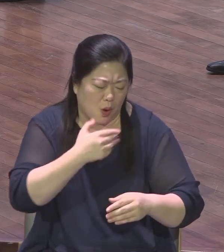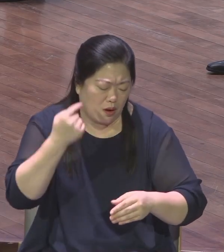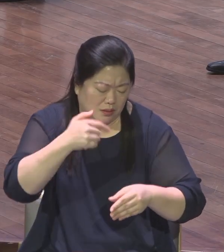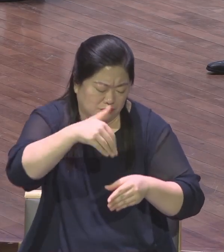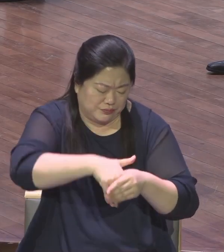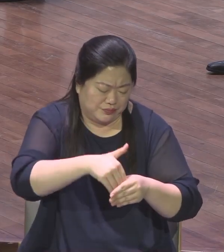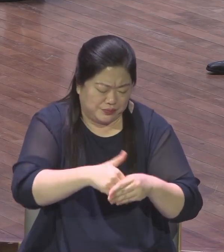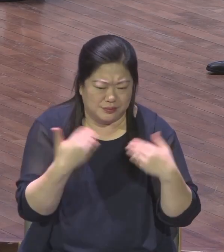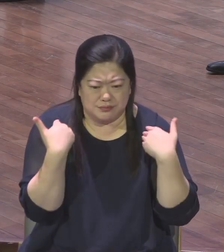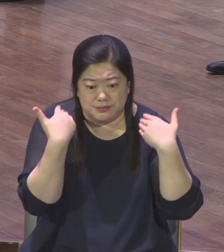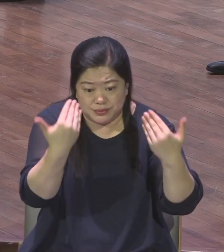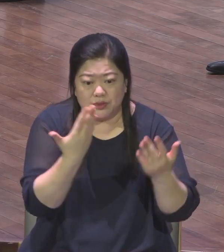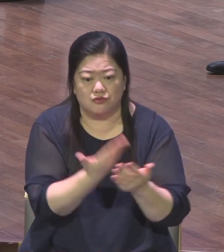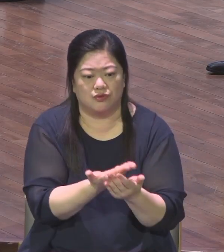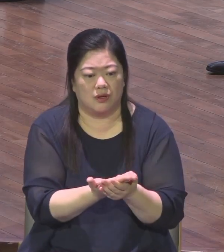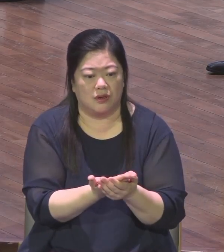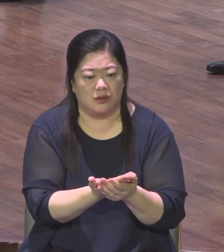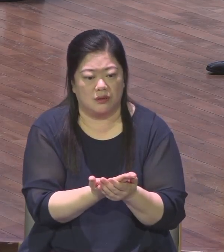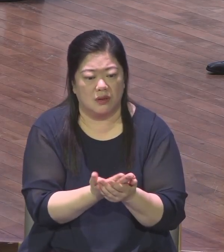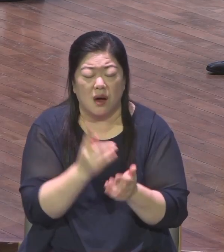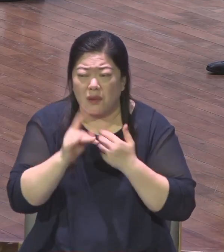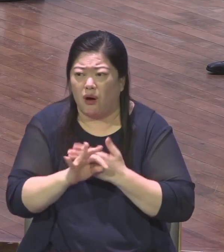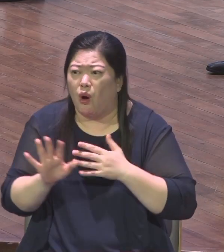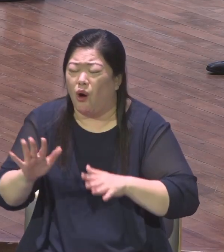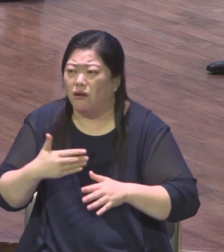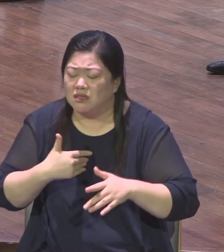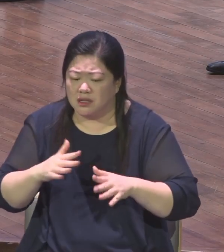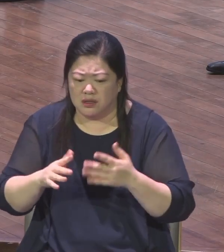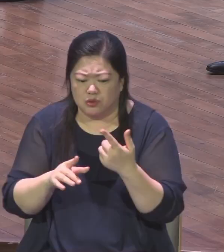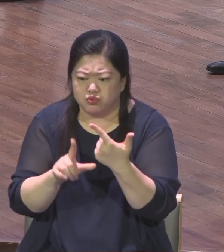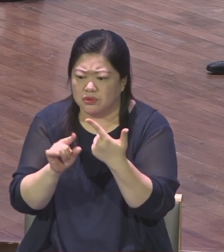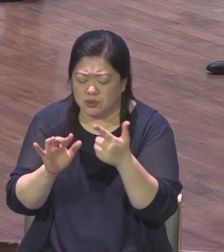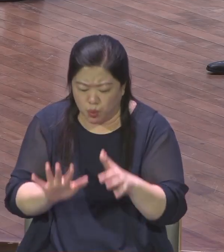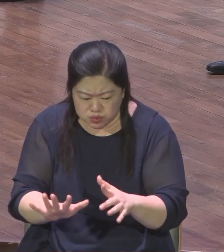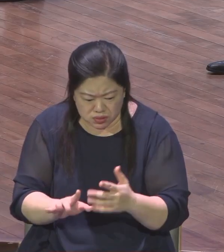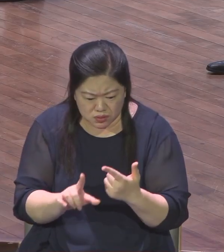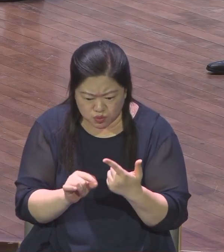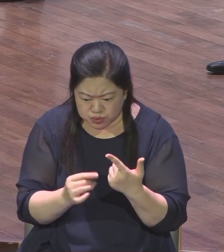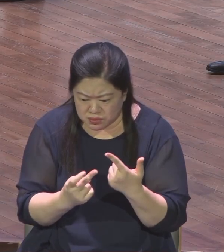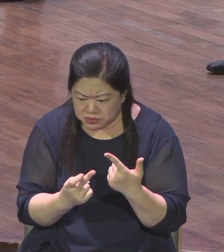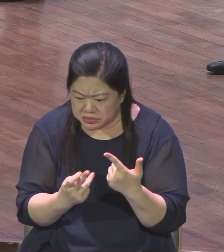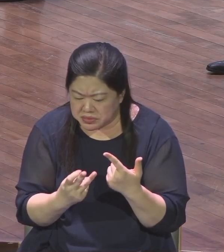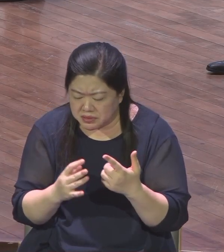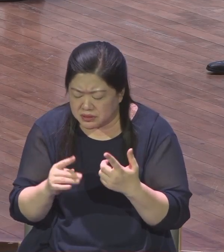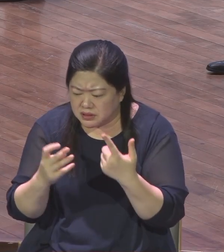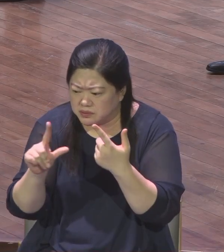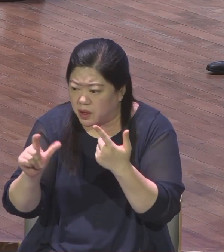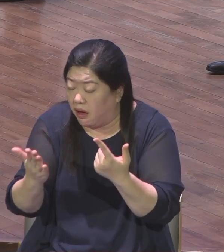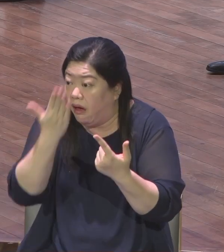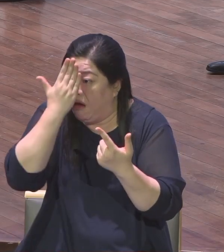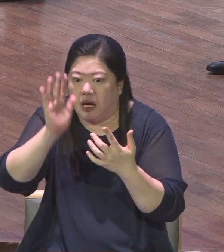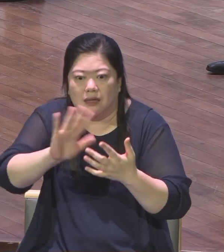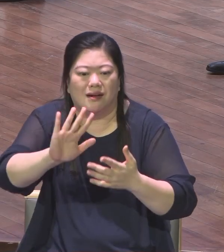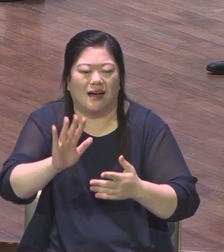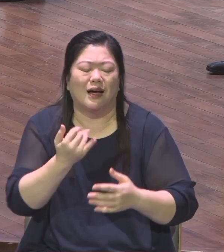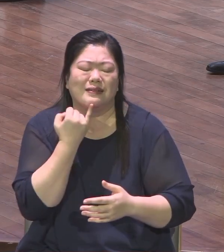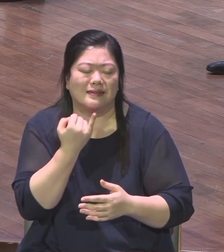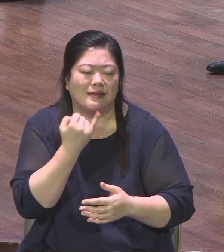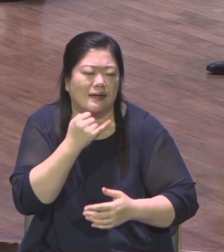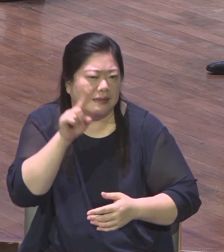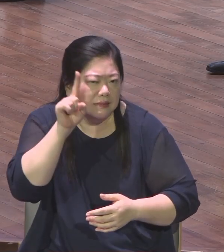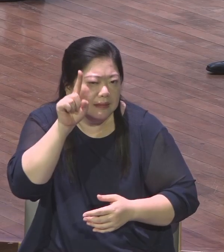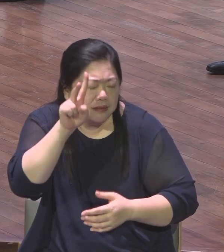지금까지 영적으로 준비를 안 했으면 지금이라도 하나님 앞 기도하고 단 하루 남았지만 그래도 기도하면서 하나님